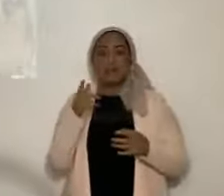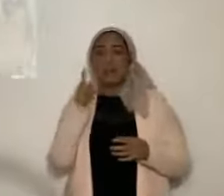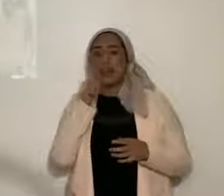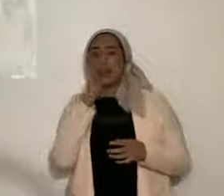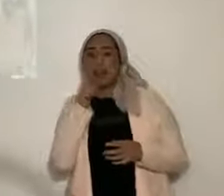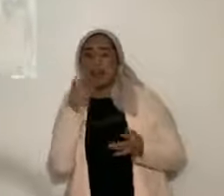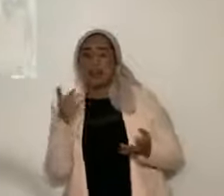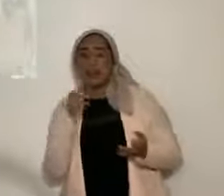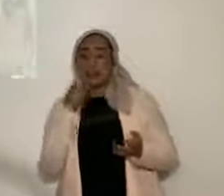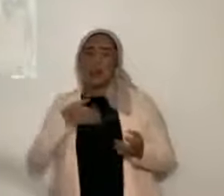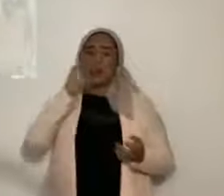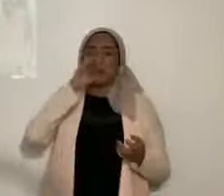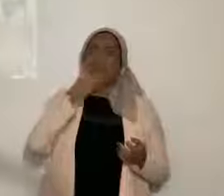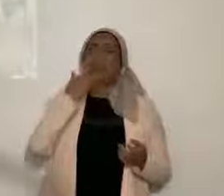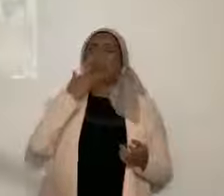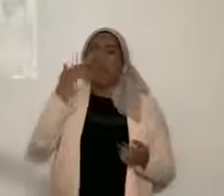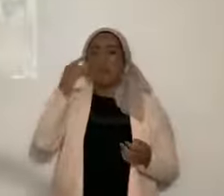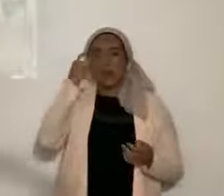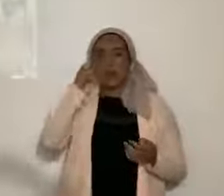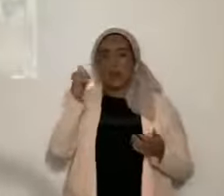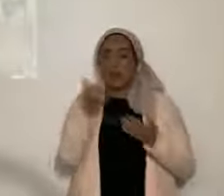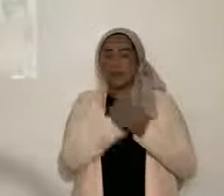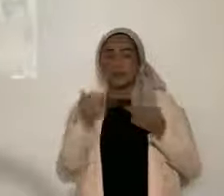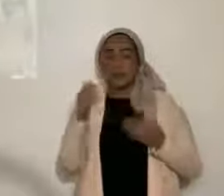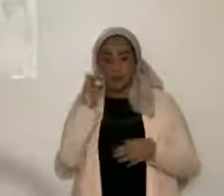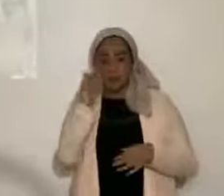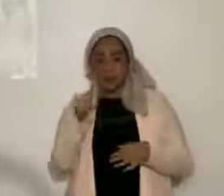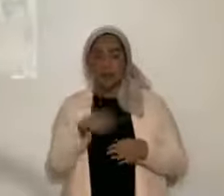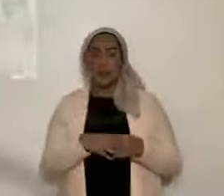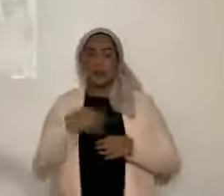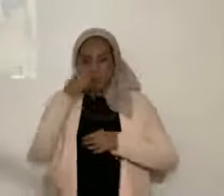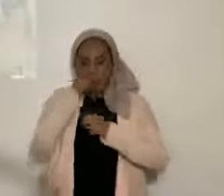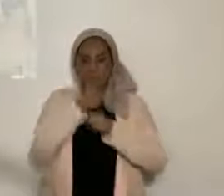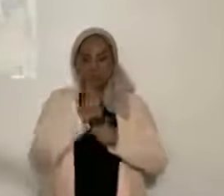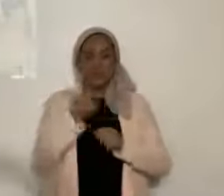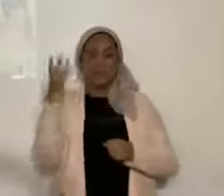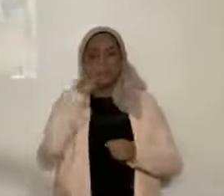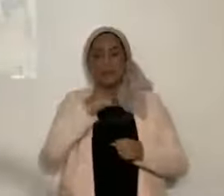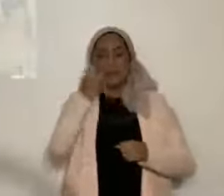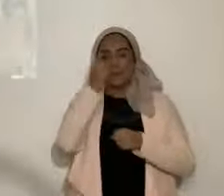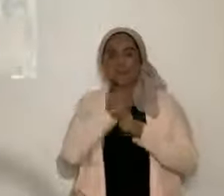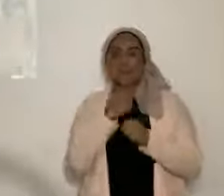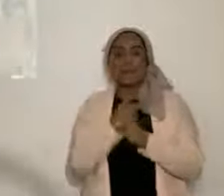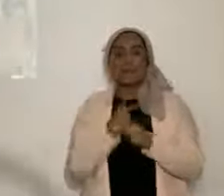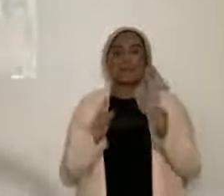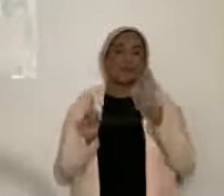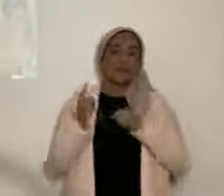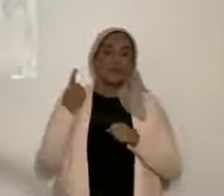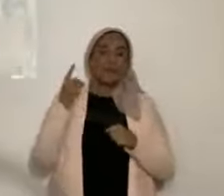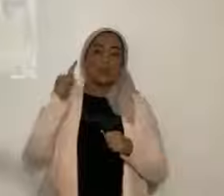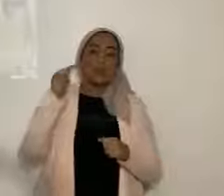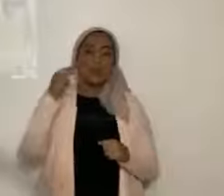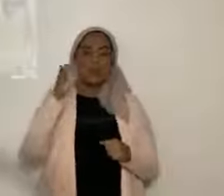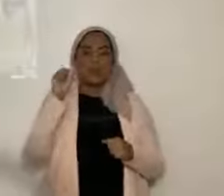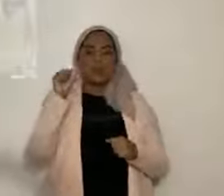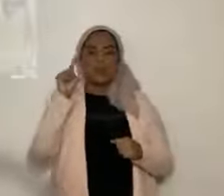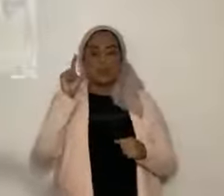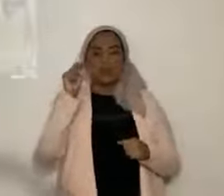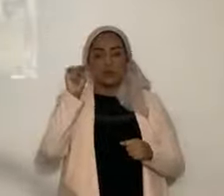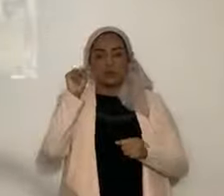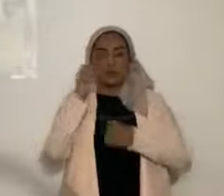te tomes así nada más. Da gracias por todo, ¿sí? Amados preciosos, preciosos del eterno Yahshua. 1 Tesalonicenses 1:10.